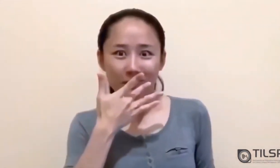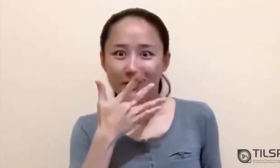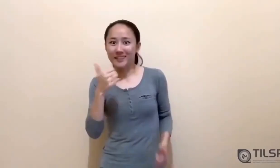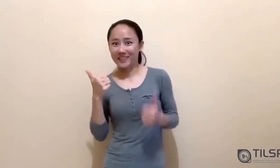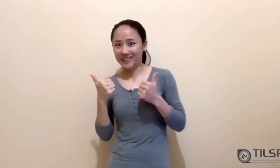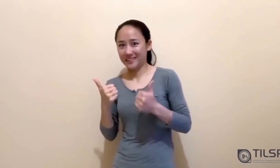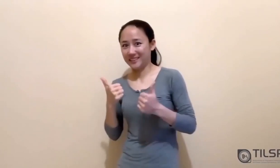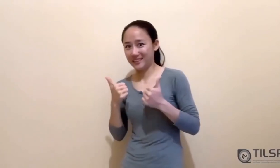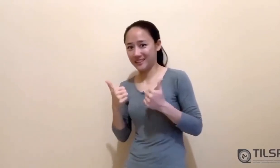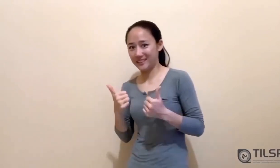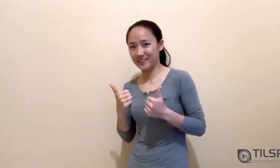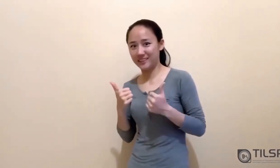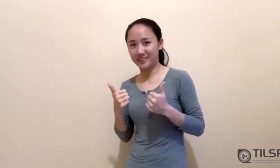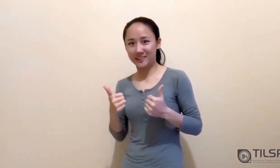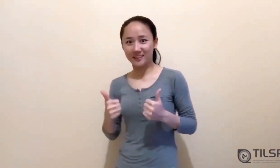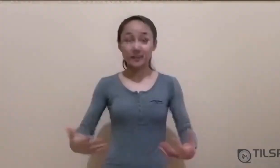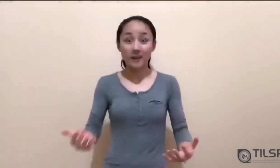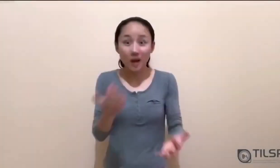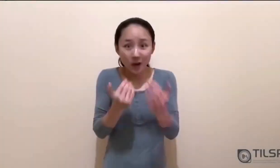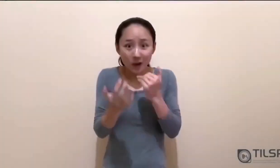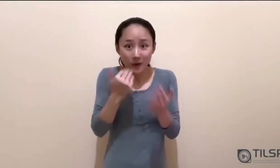gostoso.